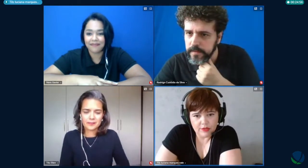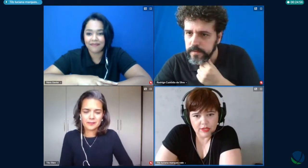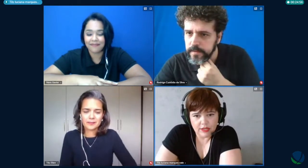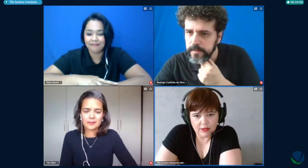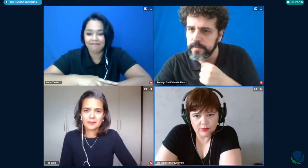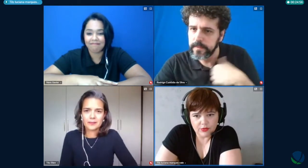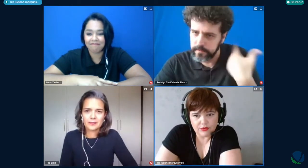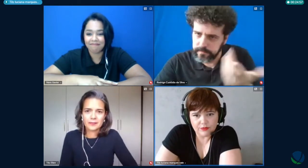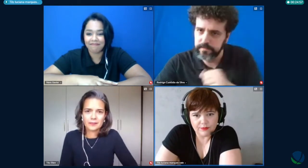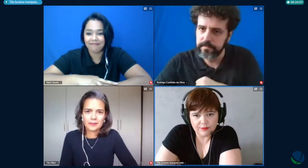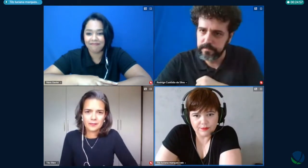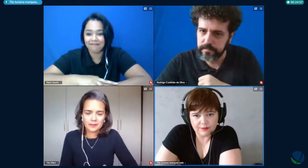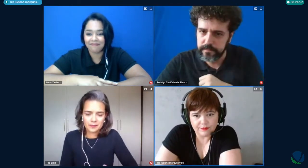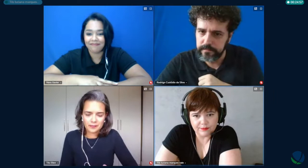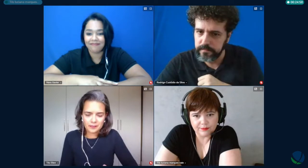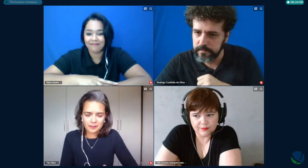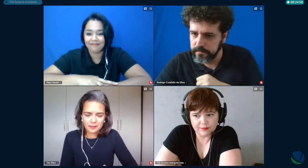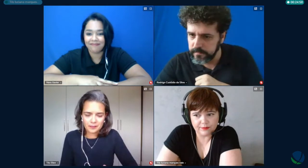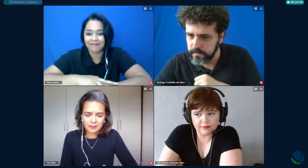Então, sigamos.